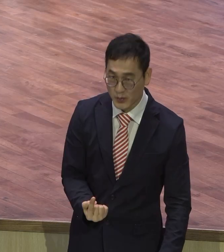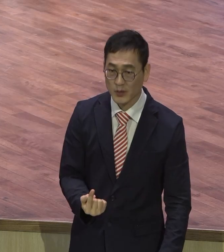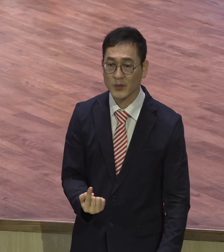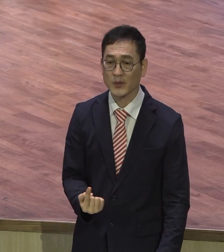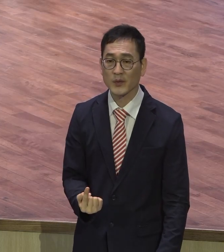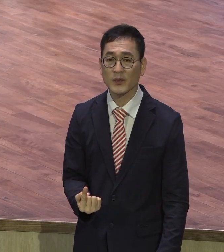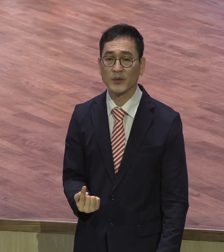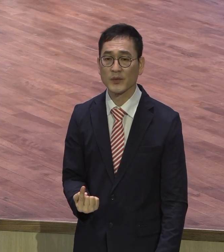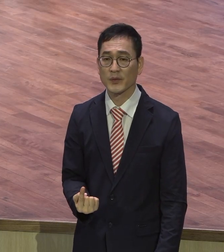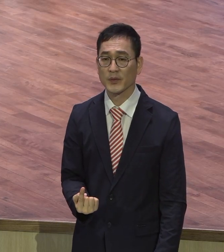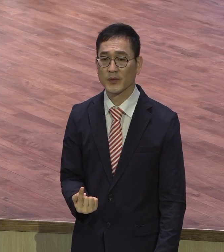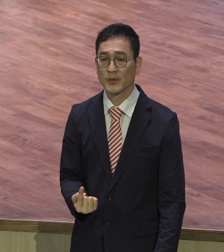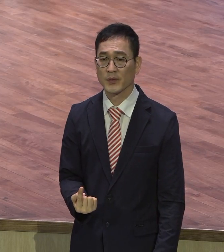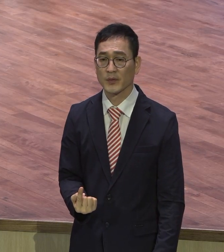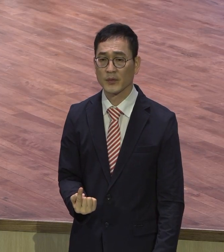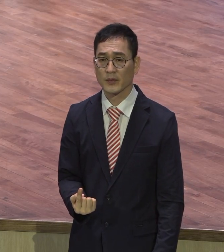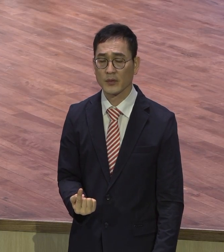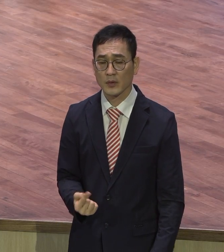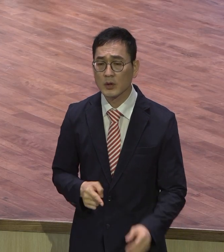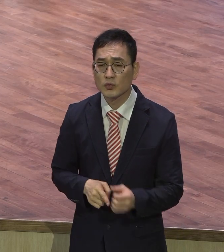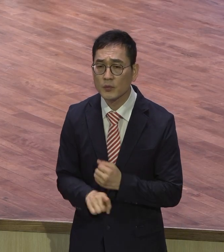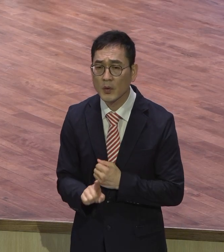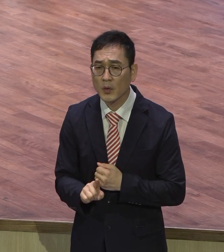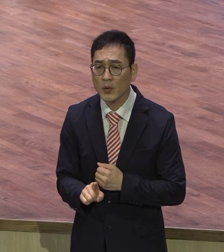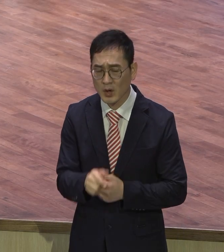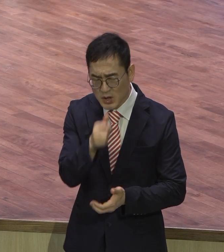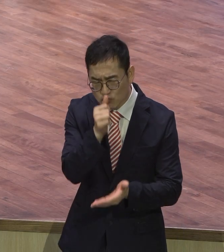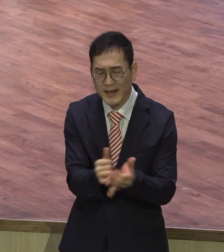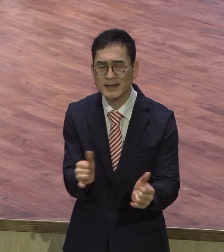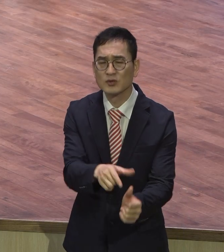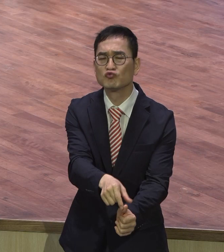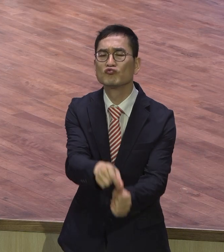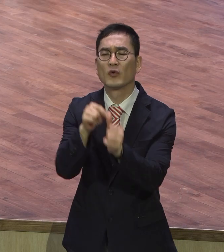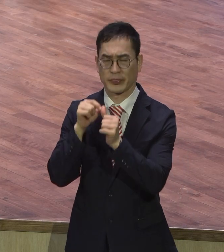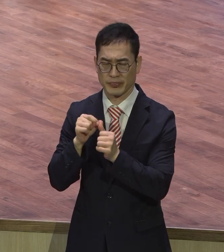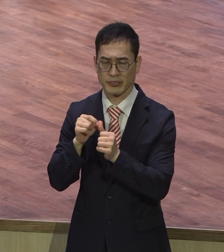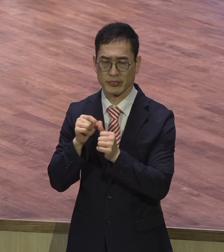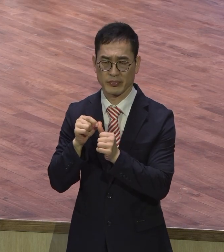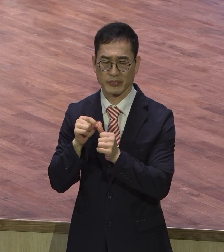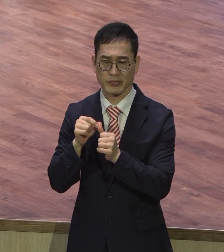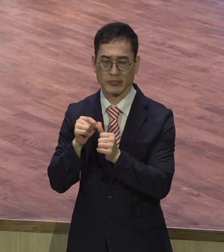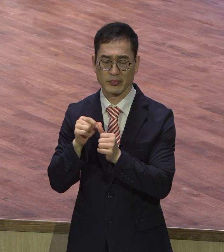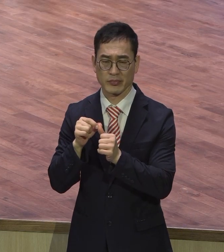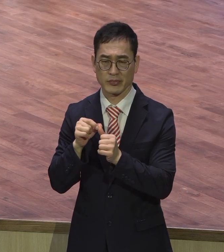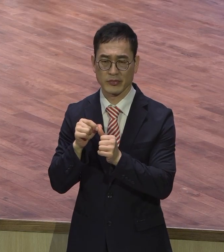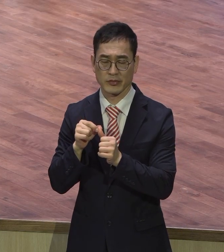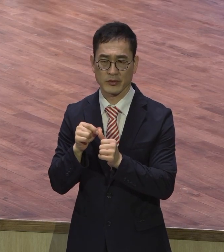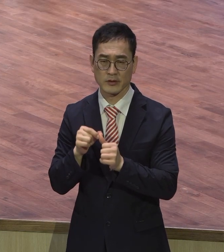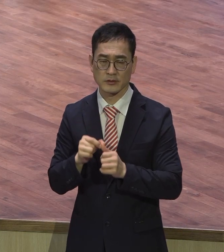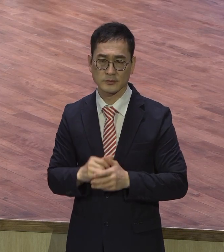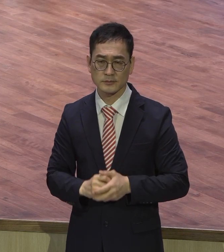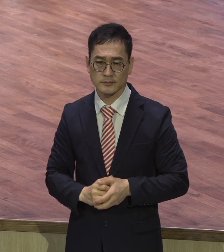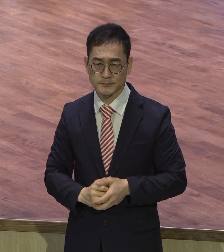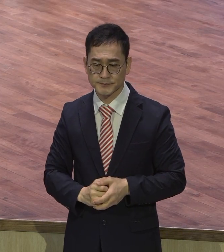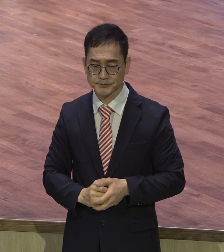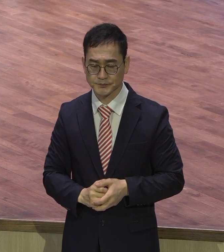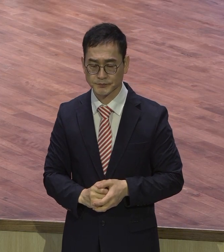왜 오실 이유가 어디냐고요. 이 죄인을 구원하기 위해서. 우리들을 구원하기 위해서. 오늘 본문